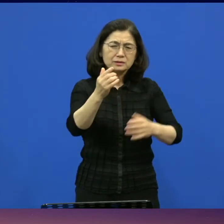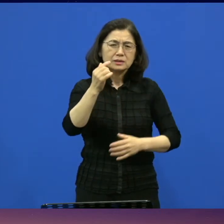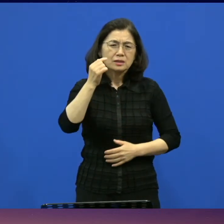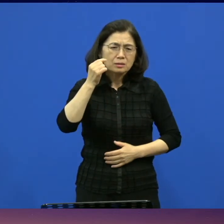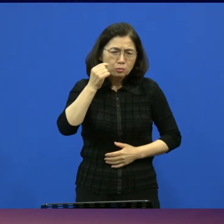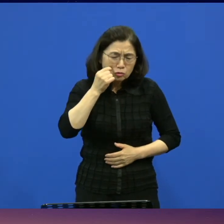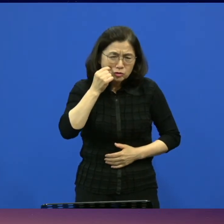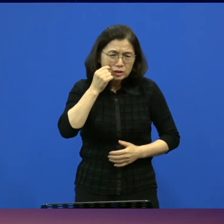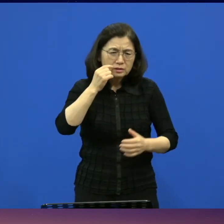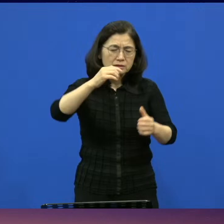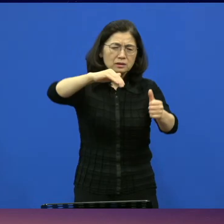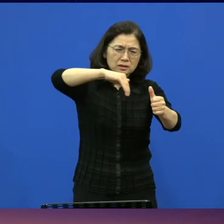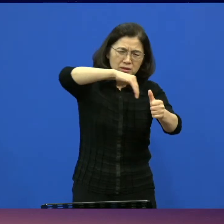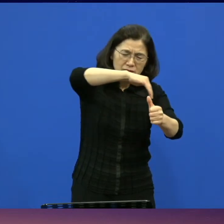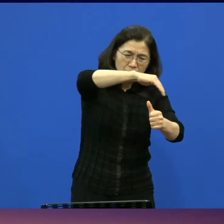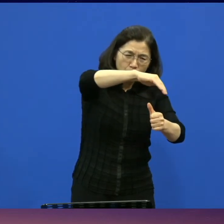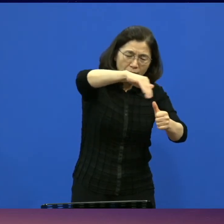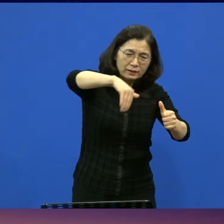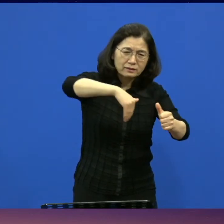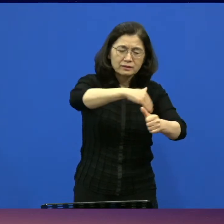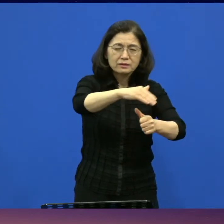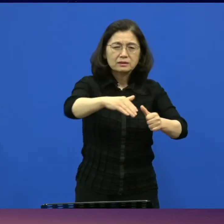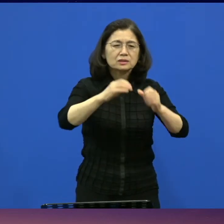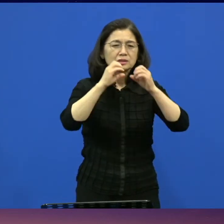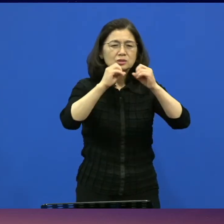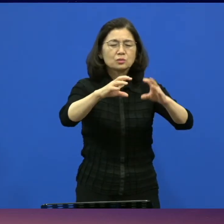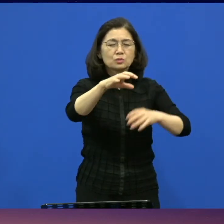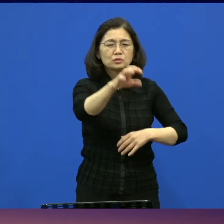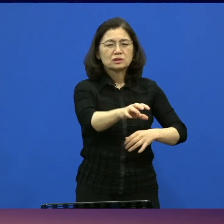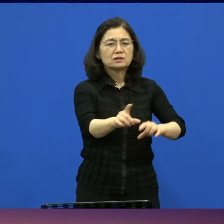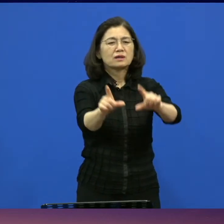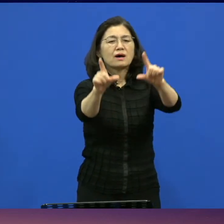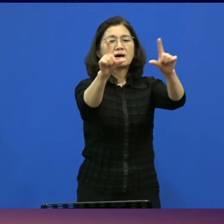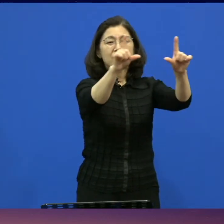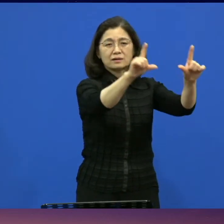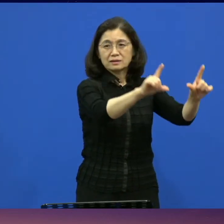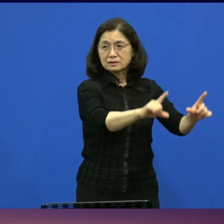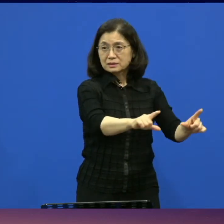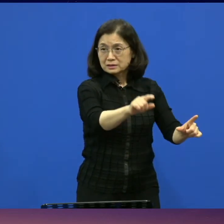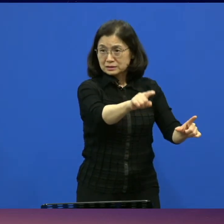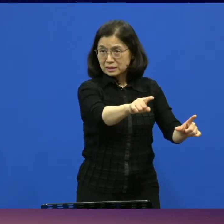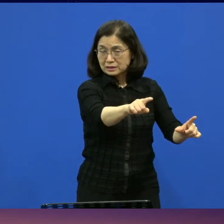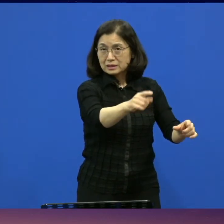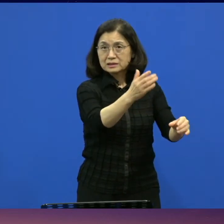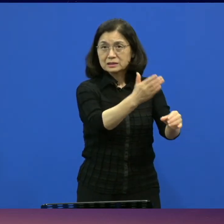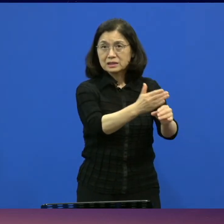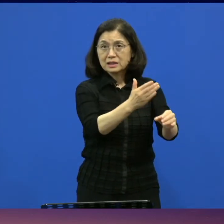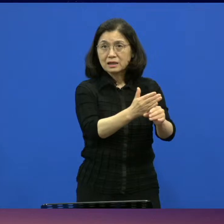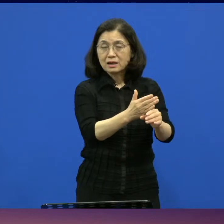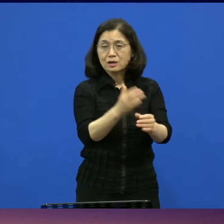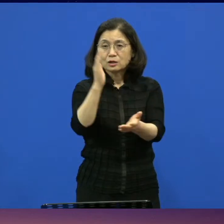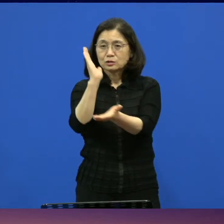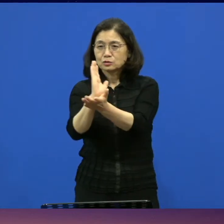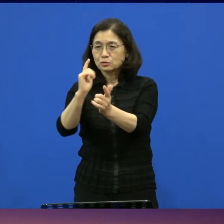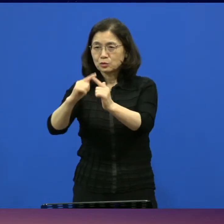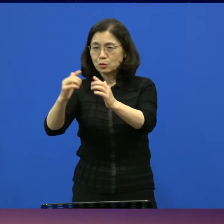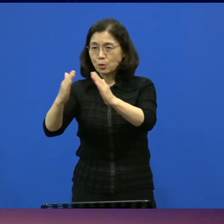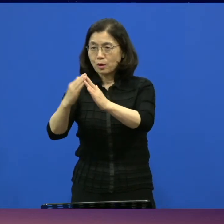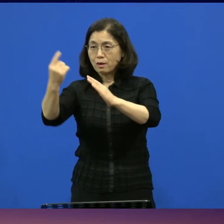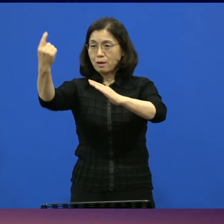그런 선교지에서 척박한 땅에 있다가 여기 올라오는 계단, 본당이 아니에요. 계단에 올라오면서 그냥